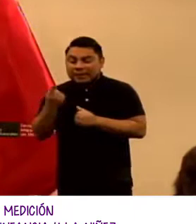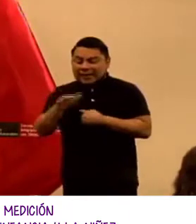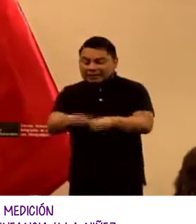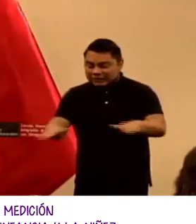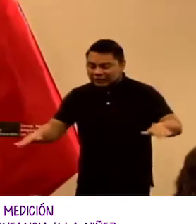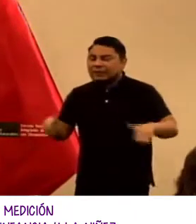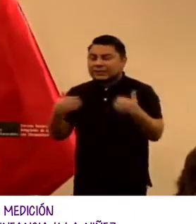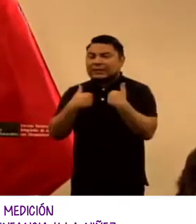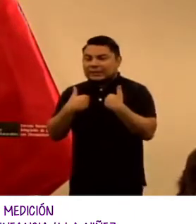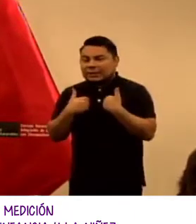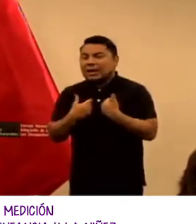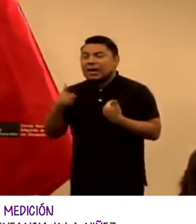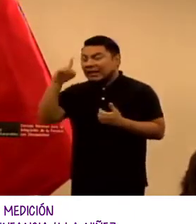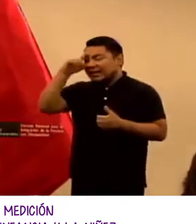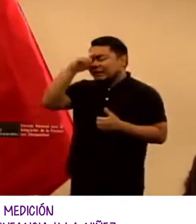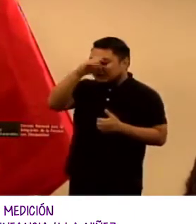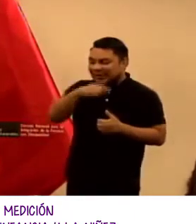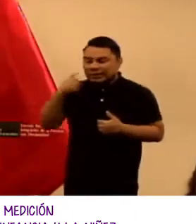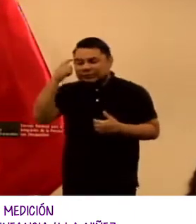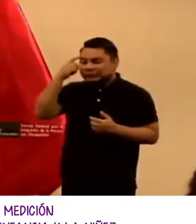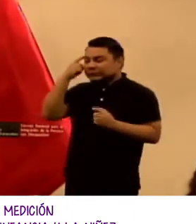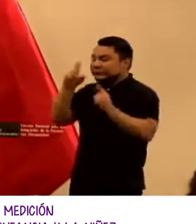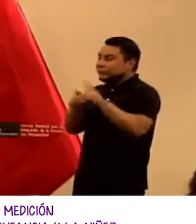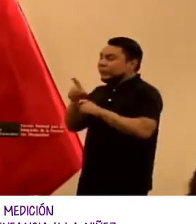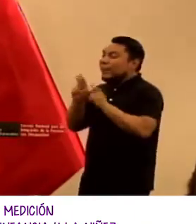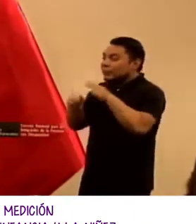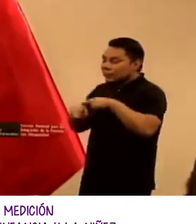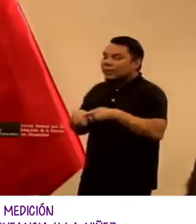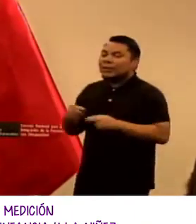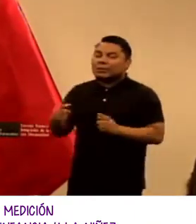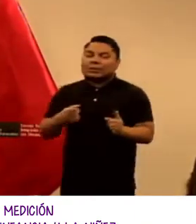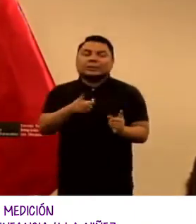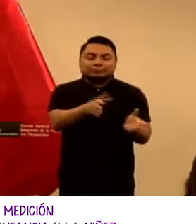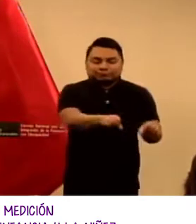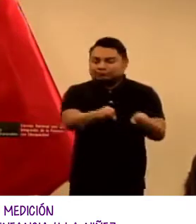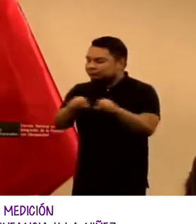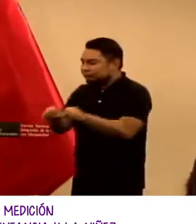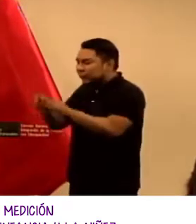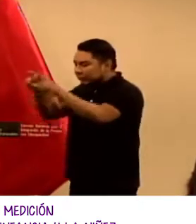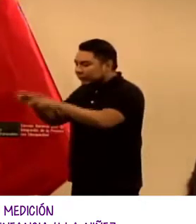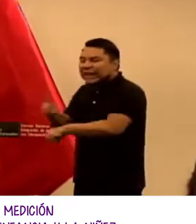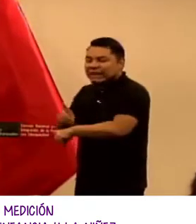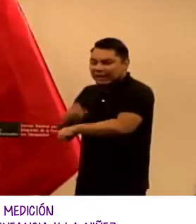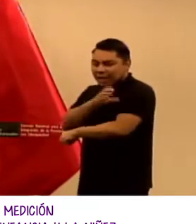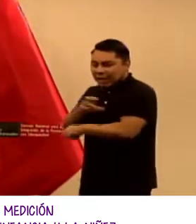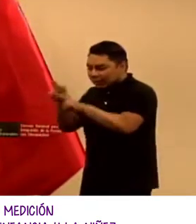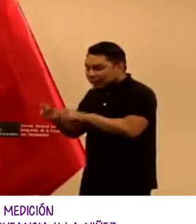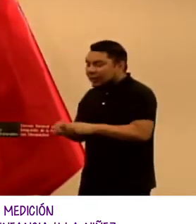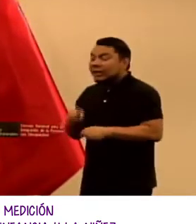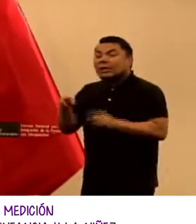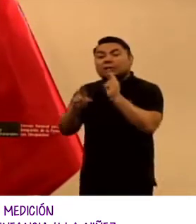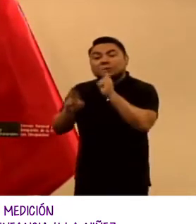niños y niñas que tenían dificultades funcionales, se sometían a una evaluación clínica. El resultado de esta prueba